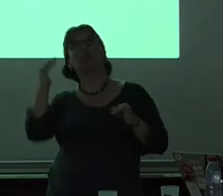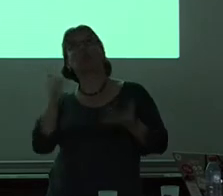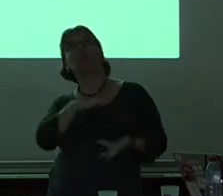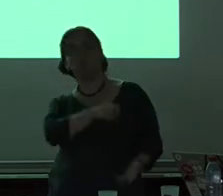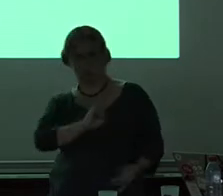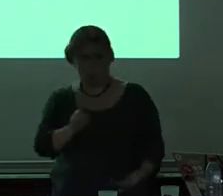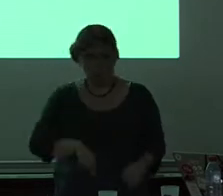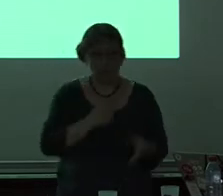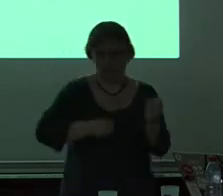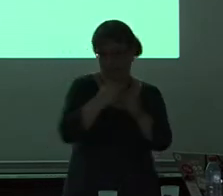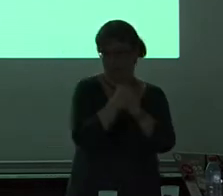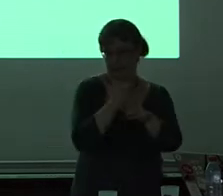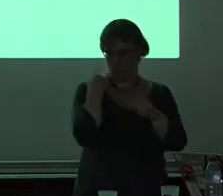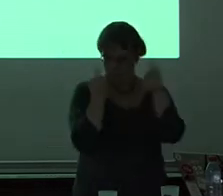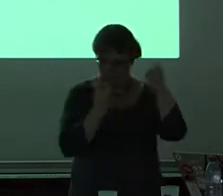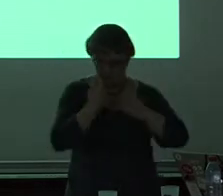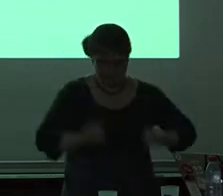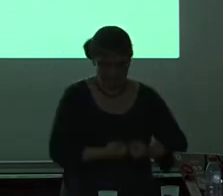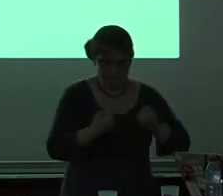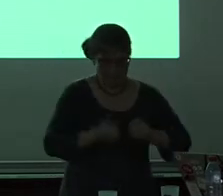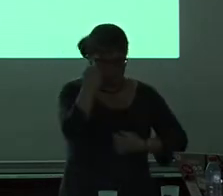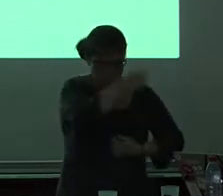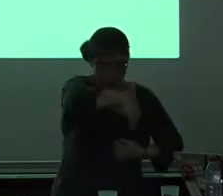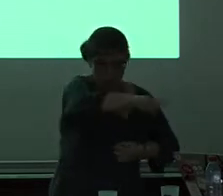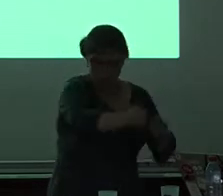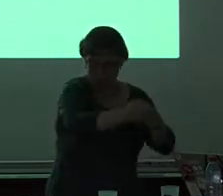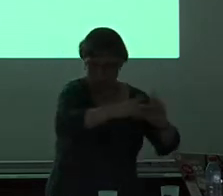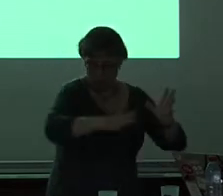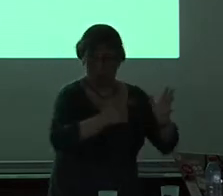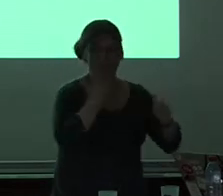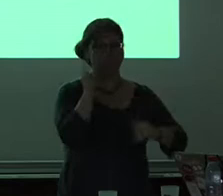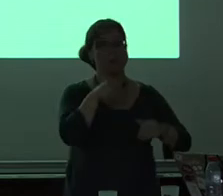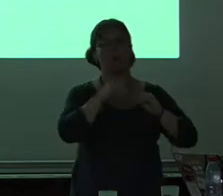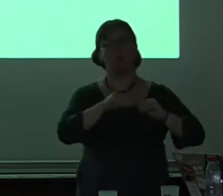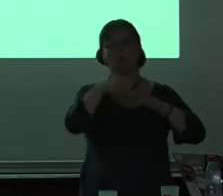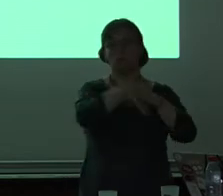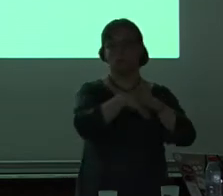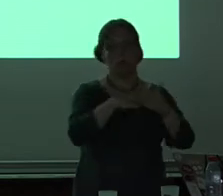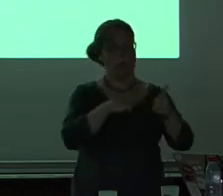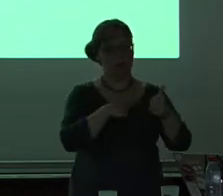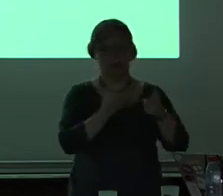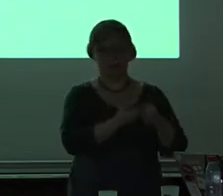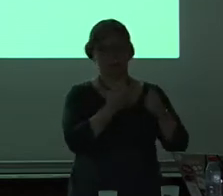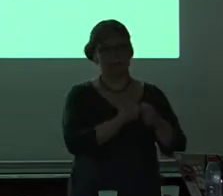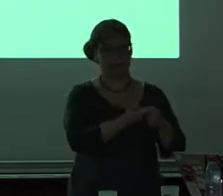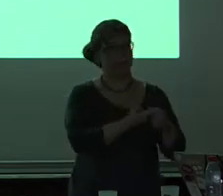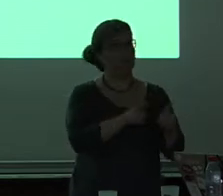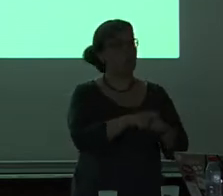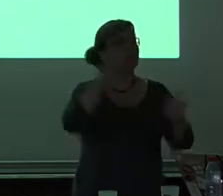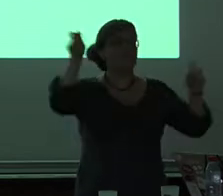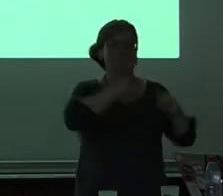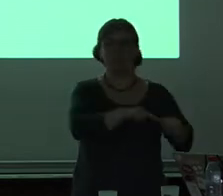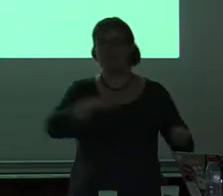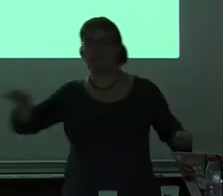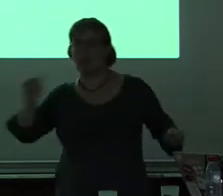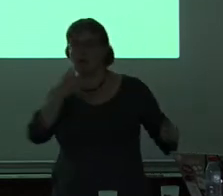concepts, mais surtout des exercices. Chacun de mes cours contient un exercice fil rouge que je fais du début à la fin, qui est